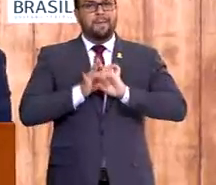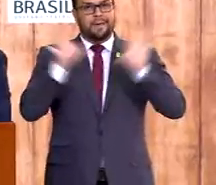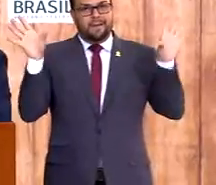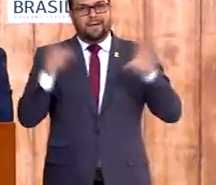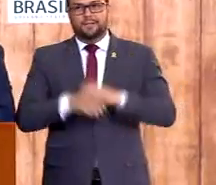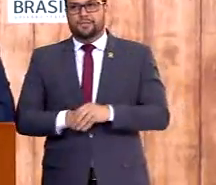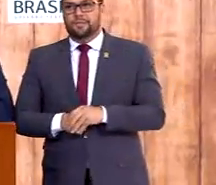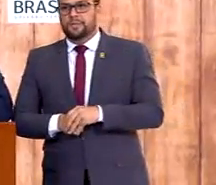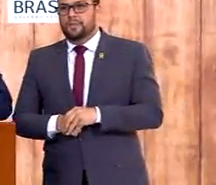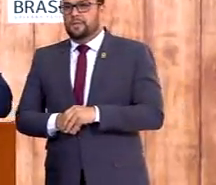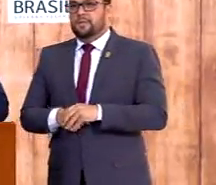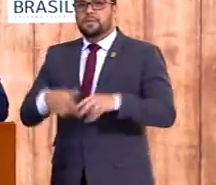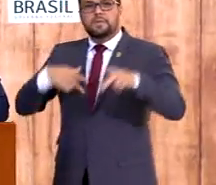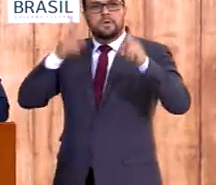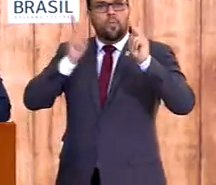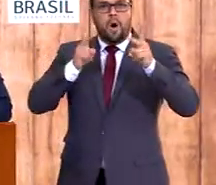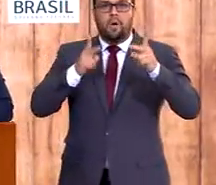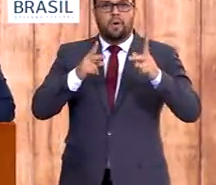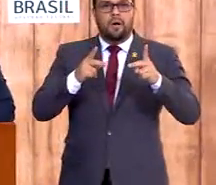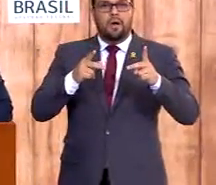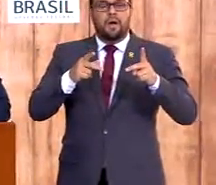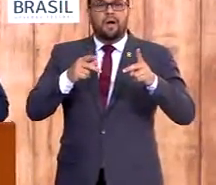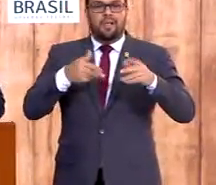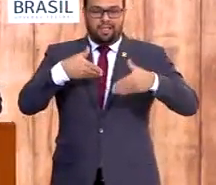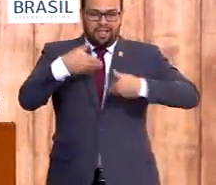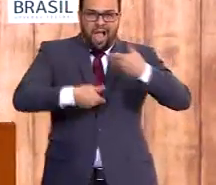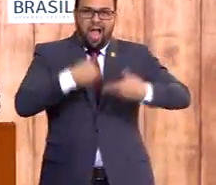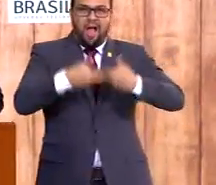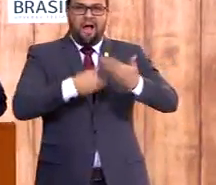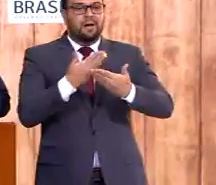Presidente como o seu diz é inegociável